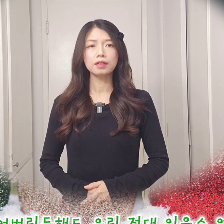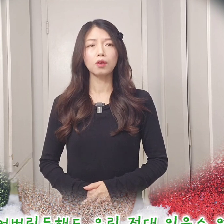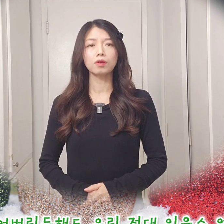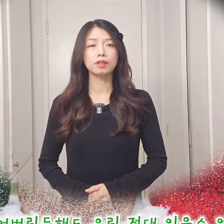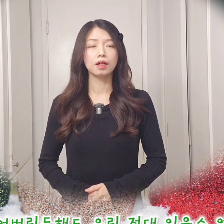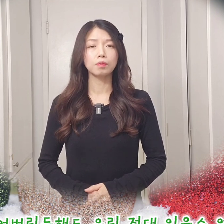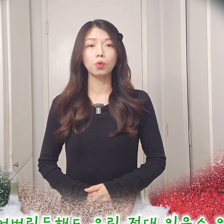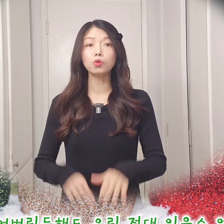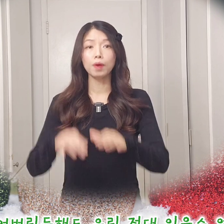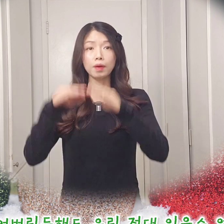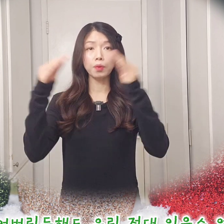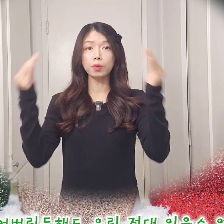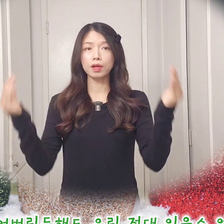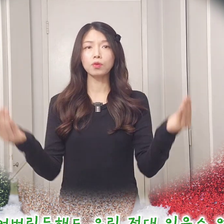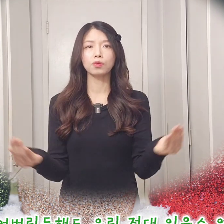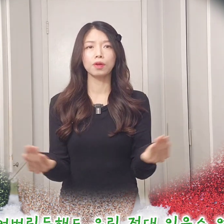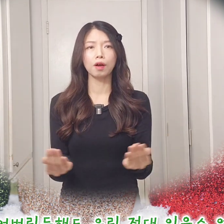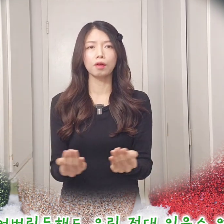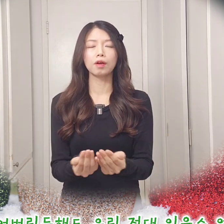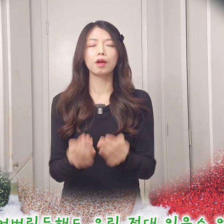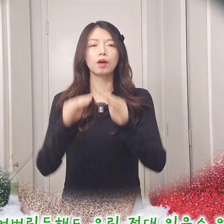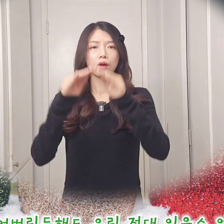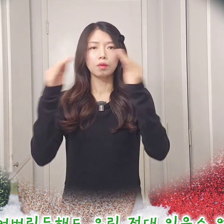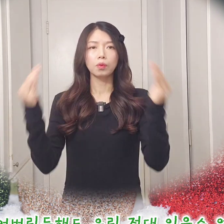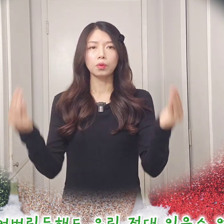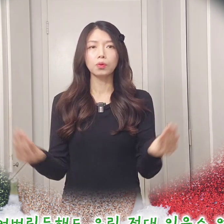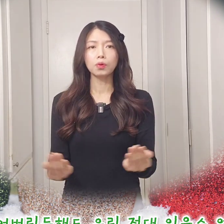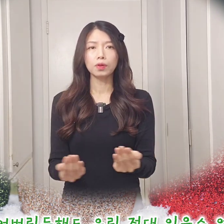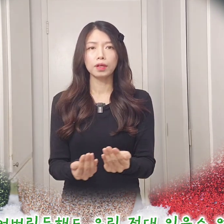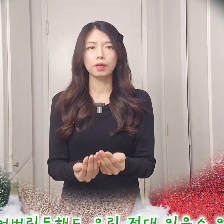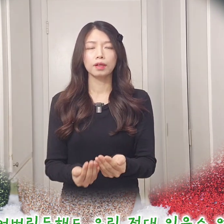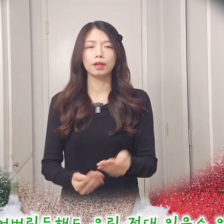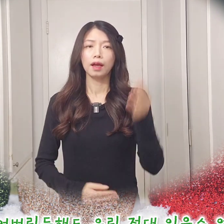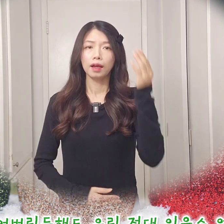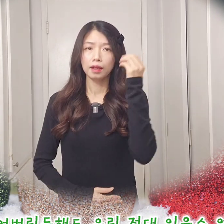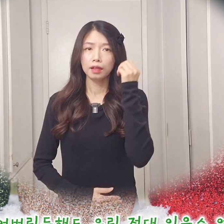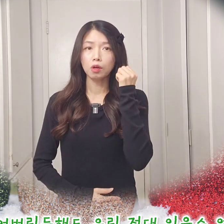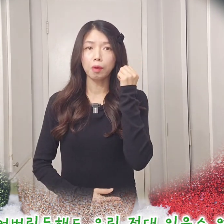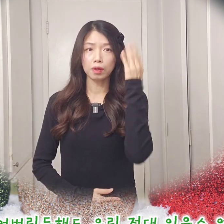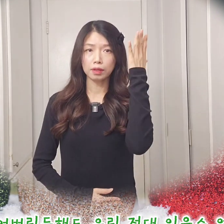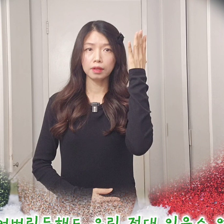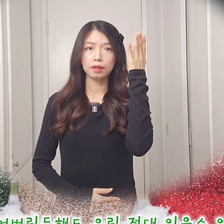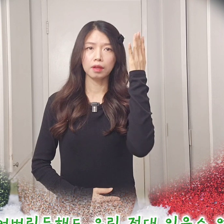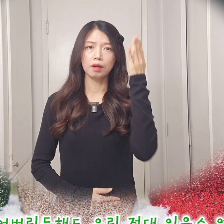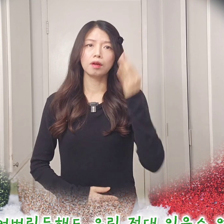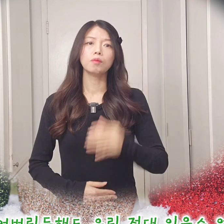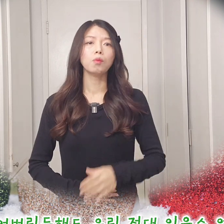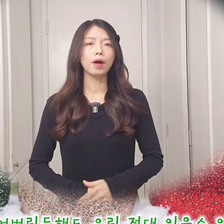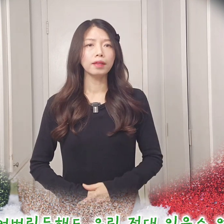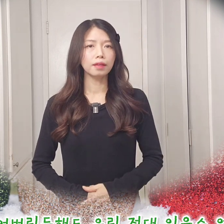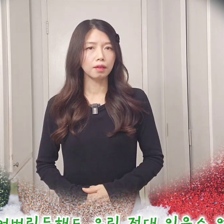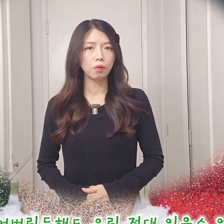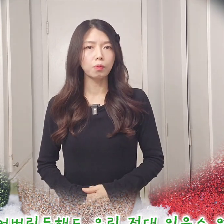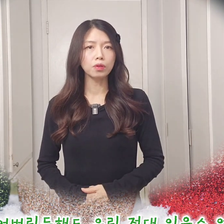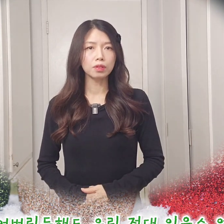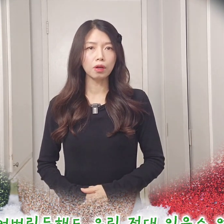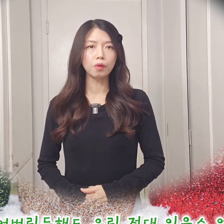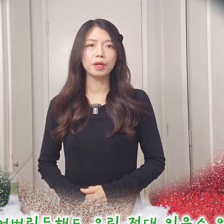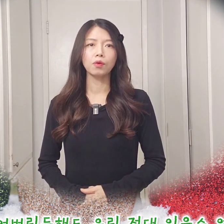찬양에서는 그냥 모두만 표현을 해줬고요. 모두 잊어버린 듯, 뭐뭐한 듯, 뭐뭐처럼이라고 한